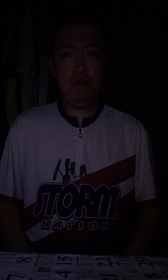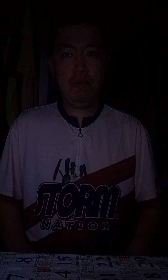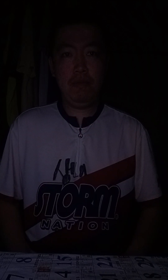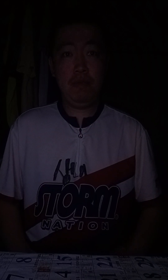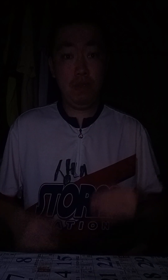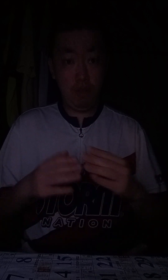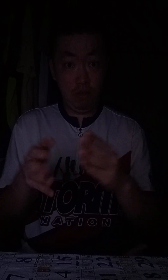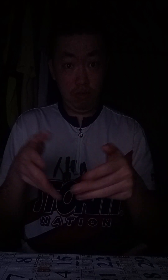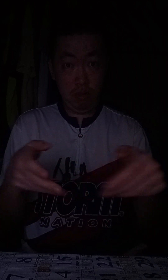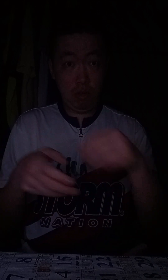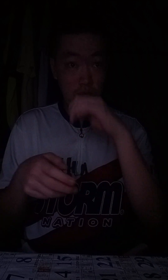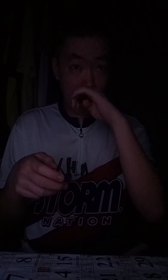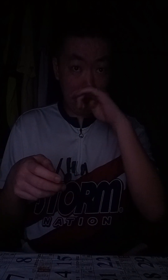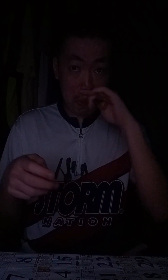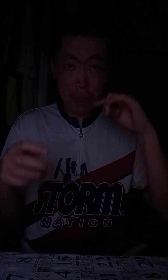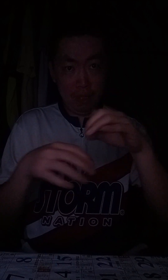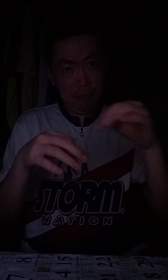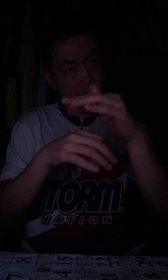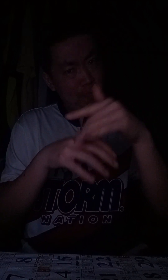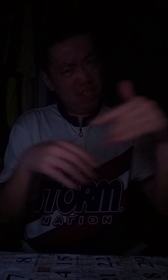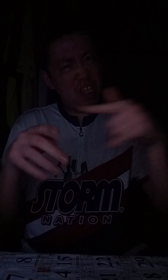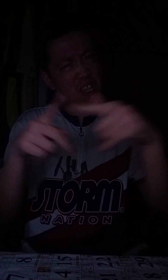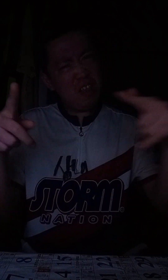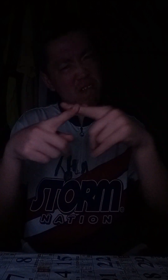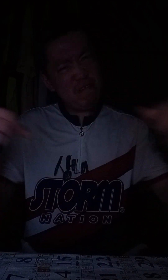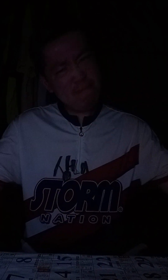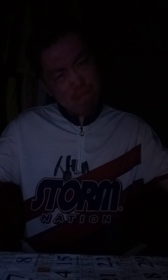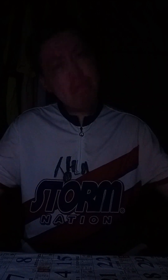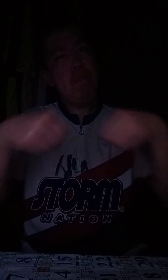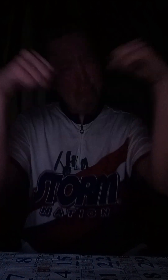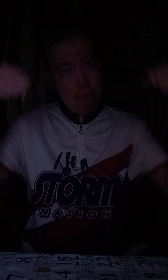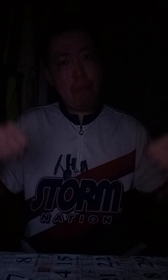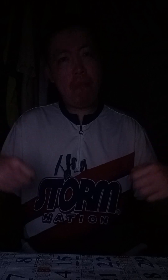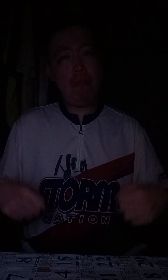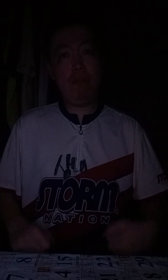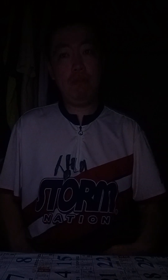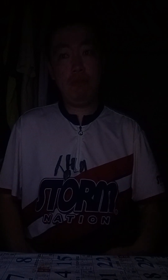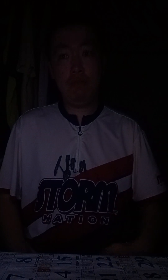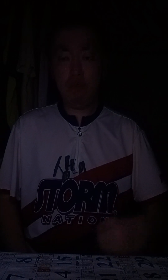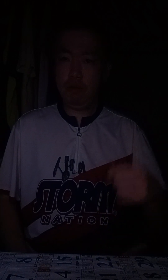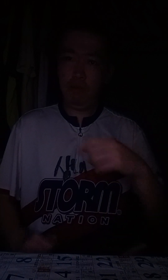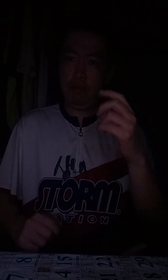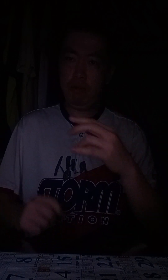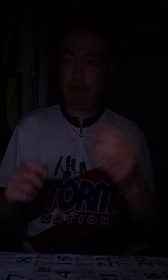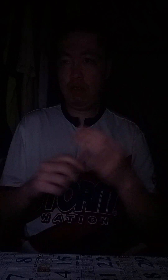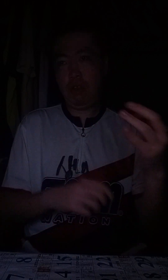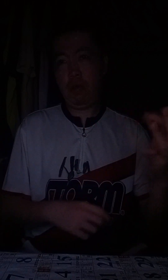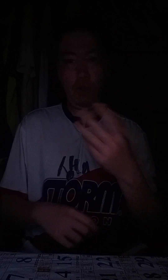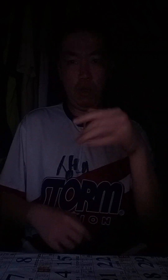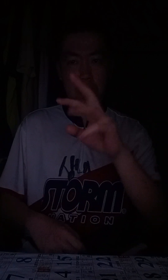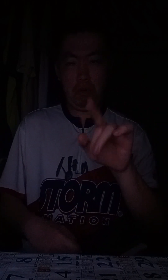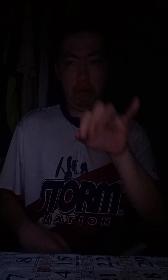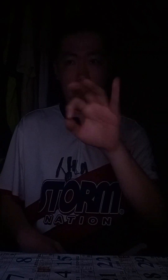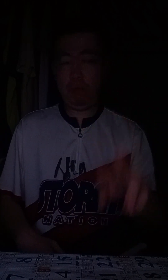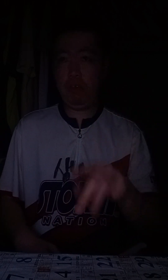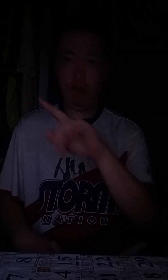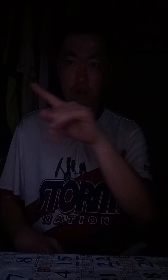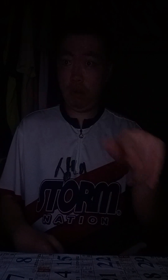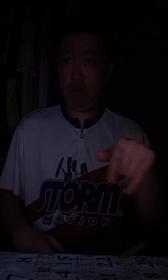차선을 변경하던 택시를 화물차가 뒤에서 그대로 들이받습니다. 경기도 광주시에서 3.5톤 화물차가 택시를